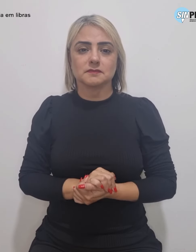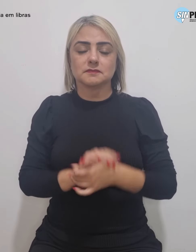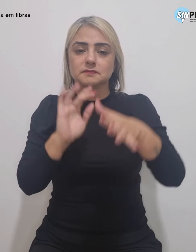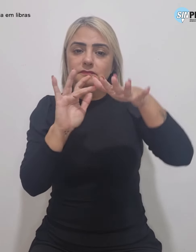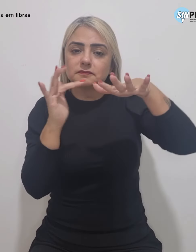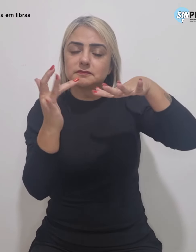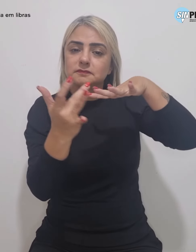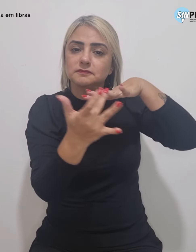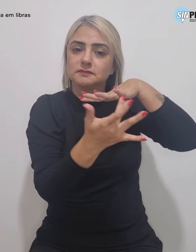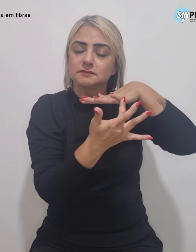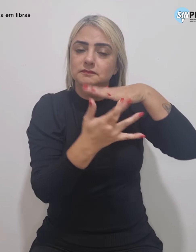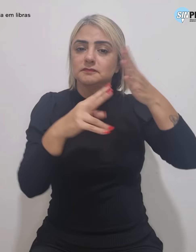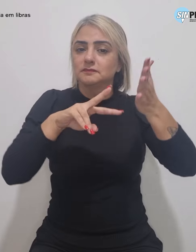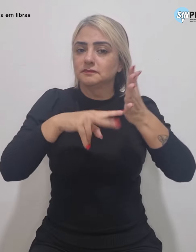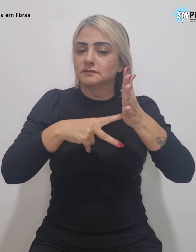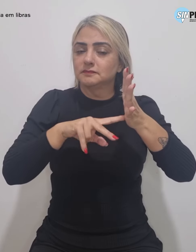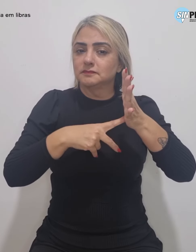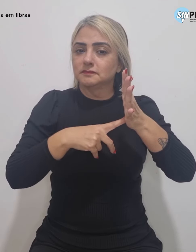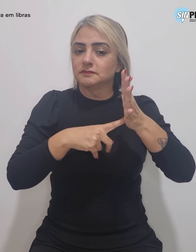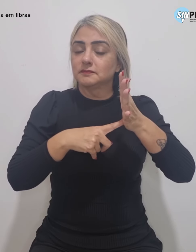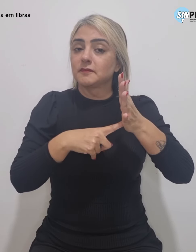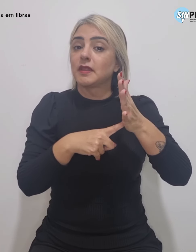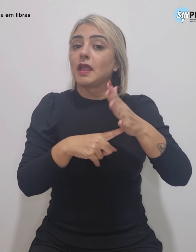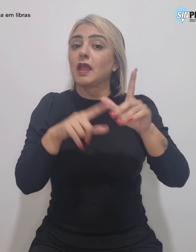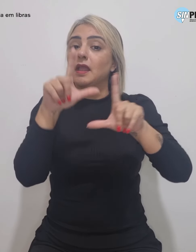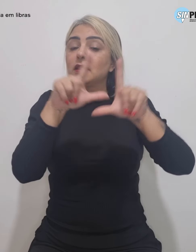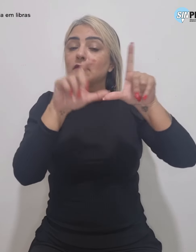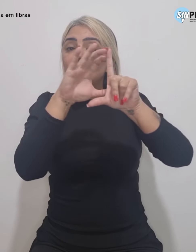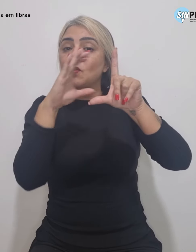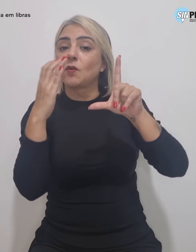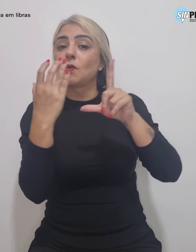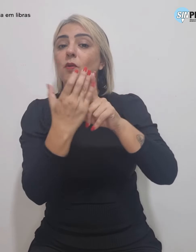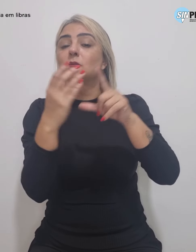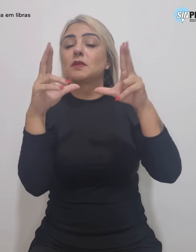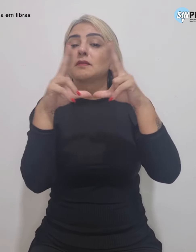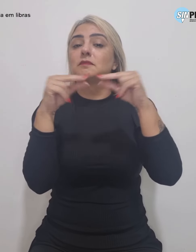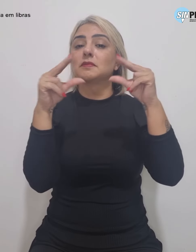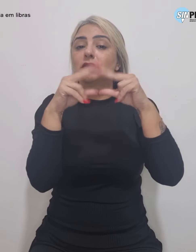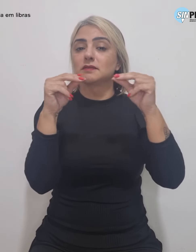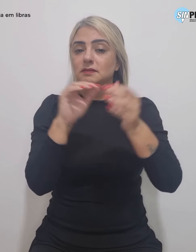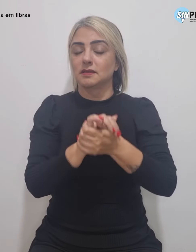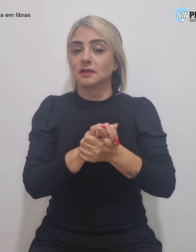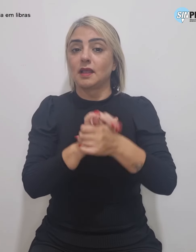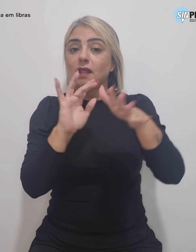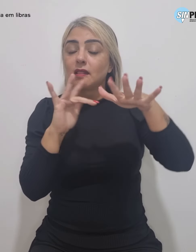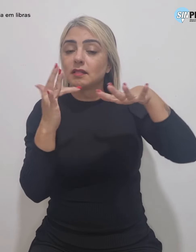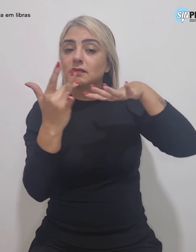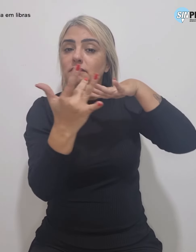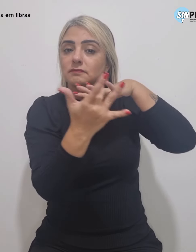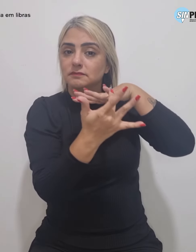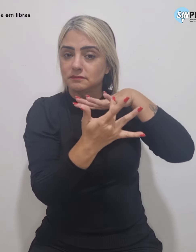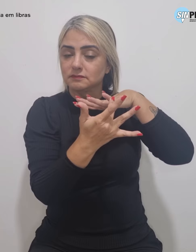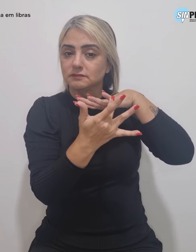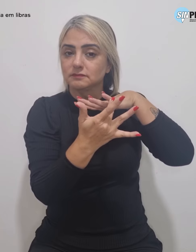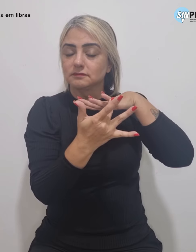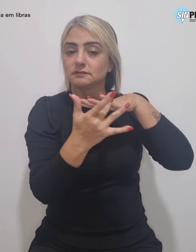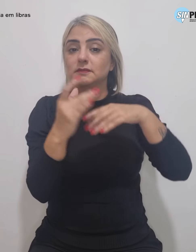digitais do Sindicato e pela TV Comunitária de Brasília, nas redes digitais e canal 12 da